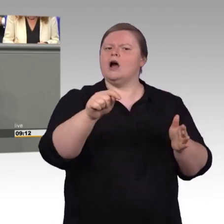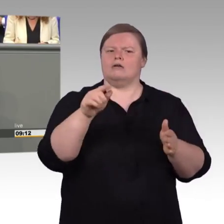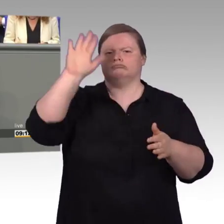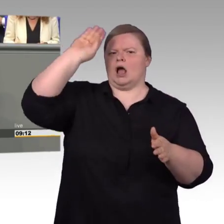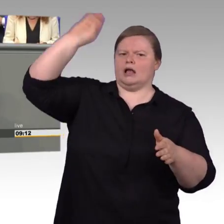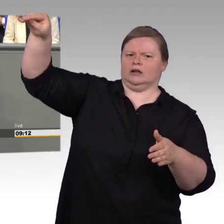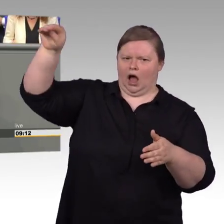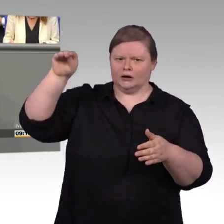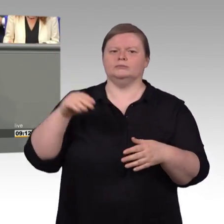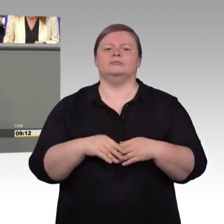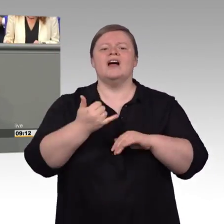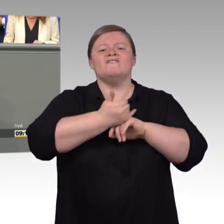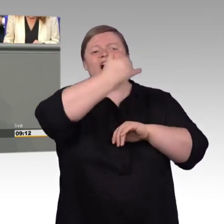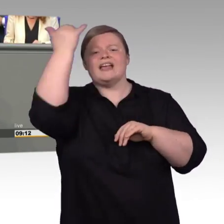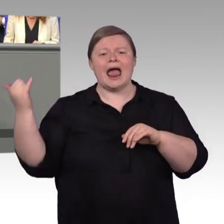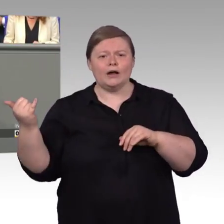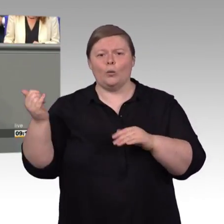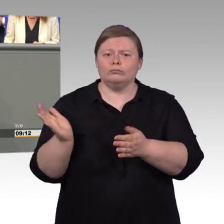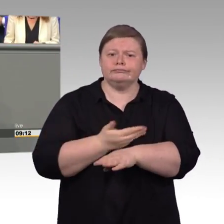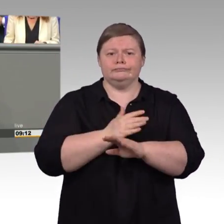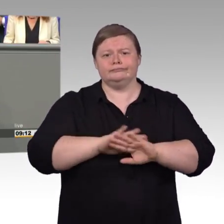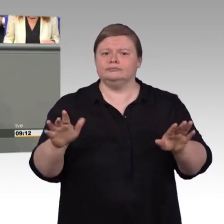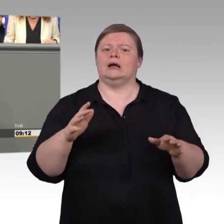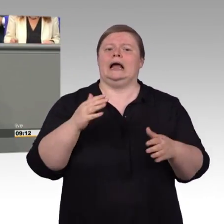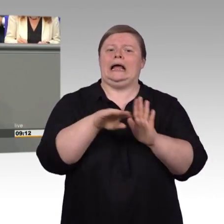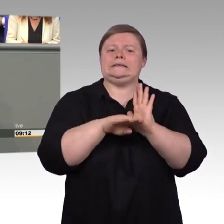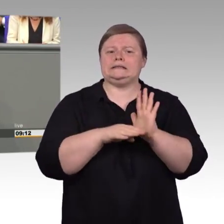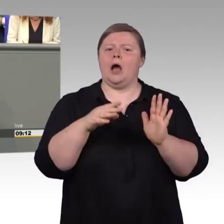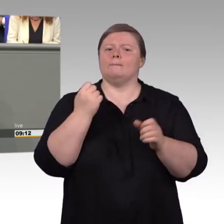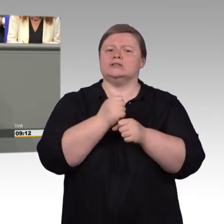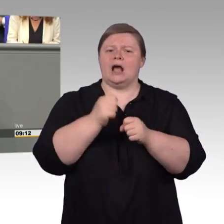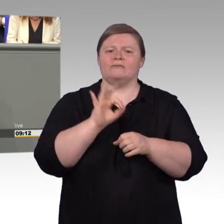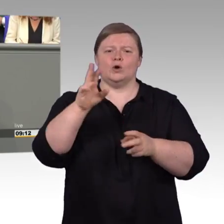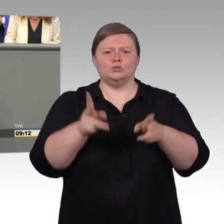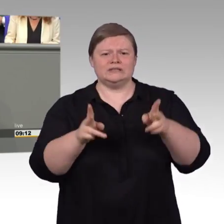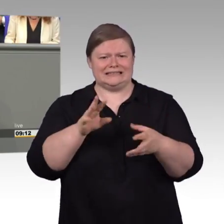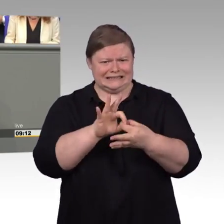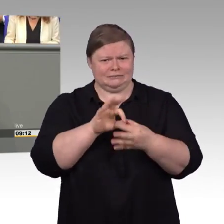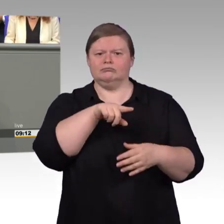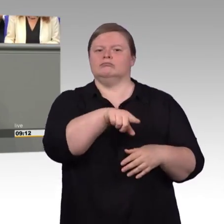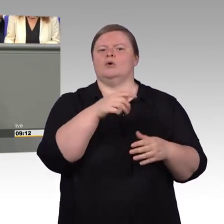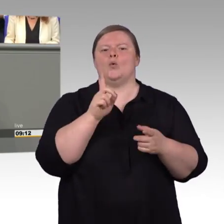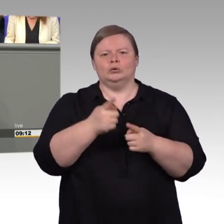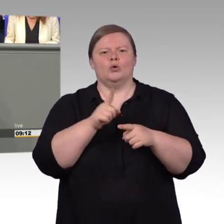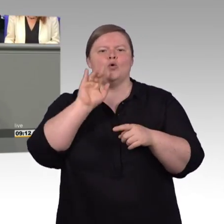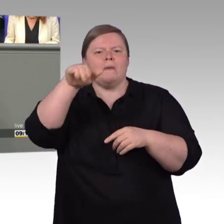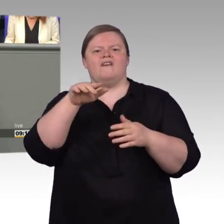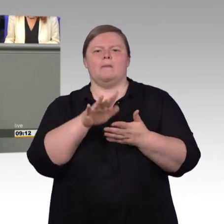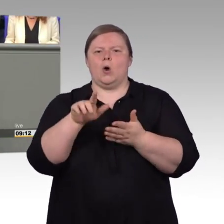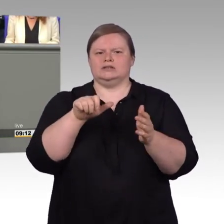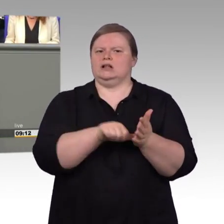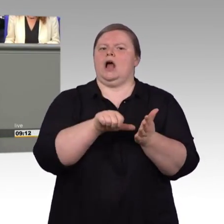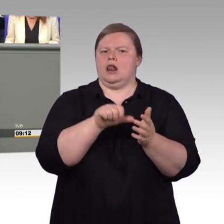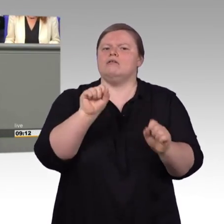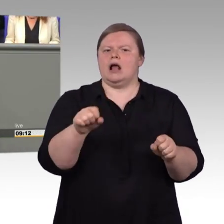Zustandekommen dieses Gesetzes. Insbesondere der Dank an das Bundesjustizministerium, Ministerin Barley und alle Mitarbeiterinnen, die sich hier